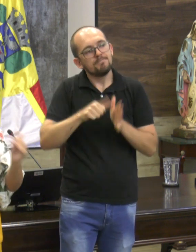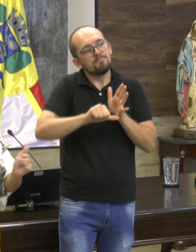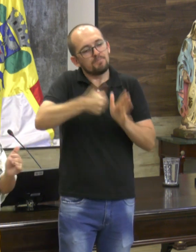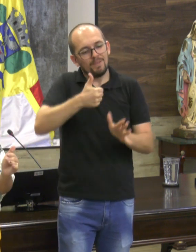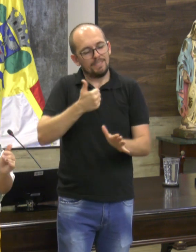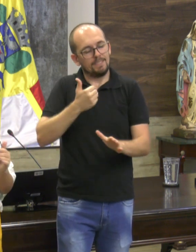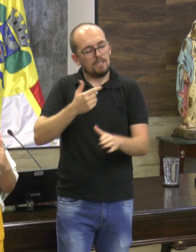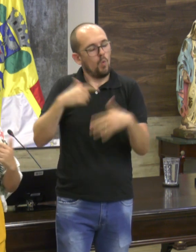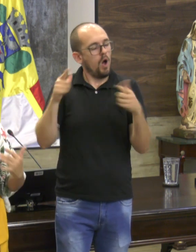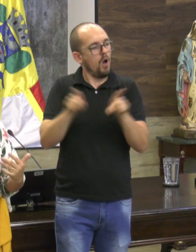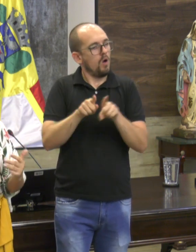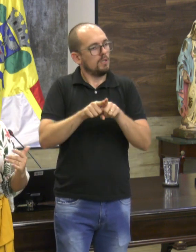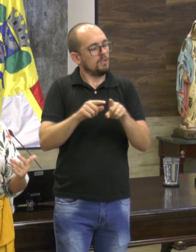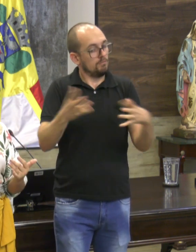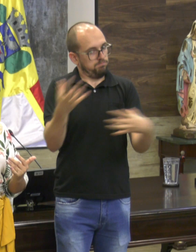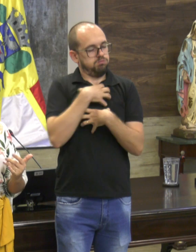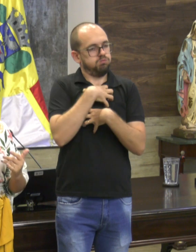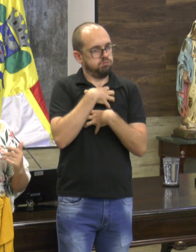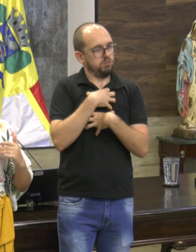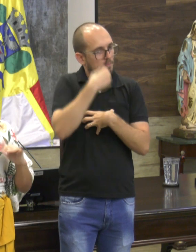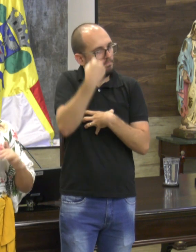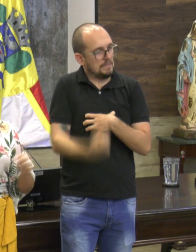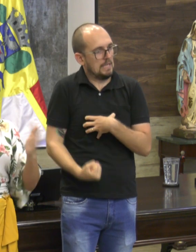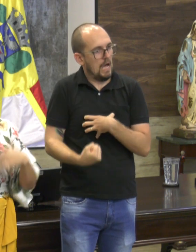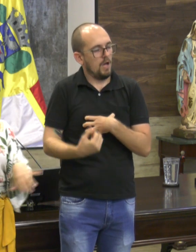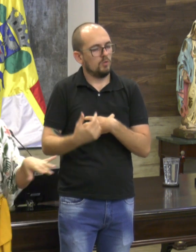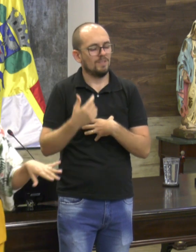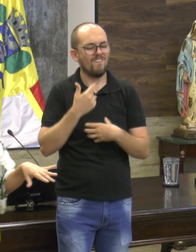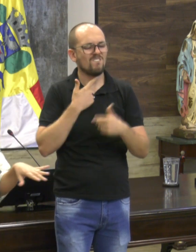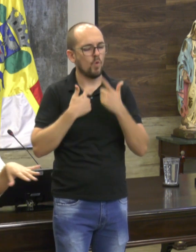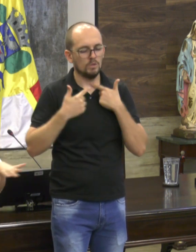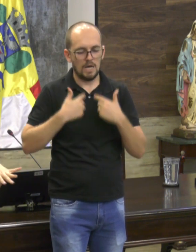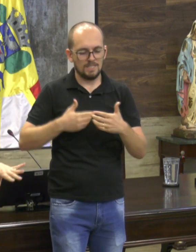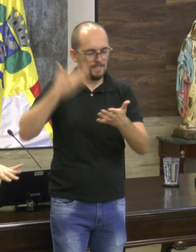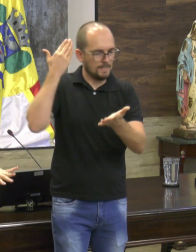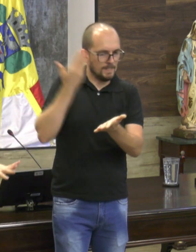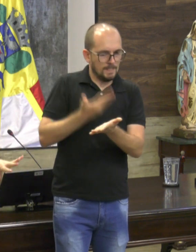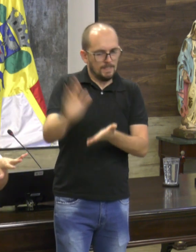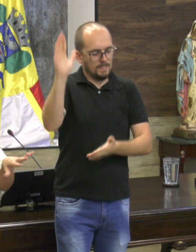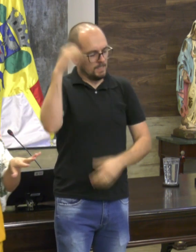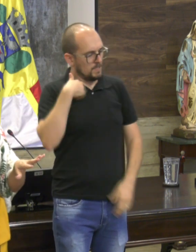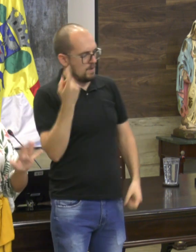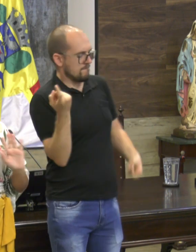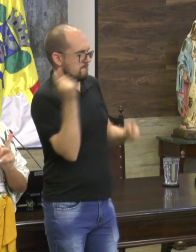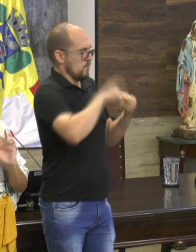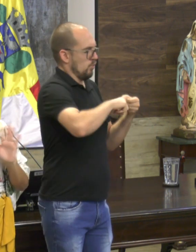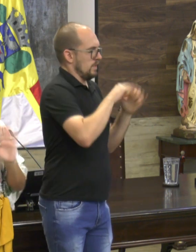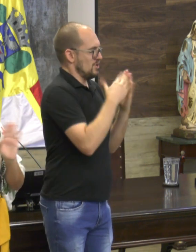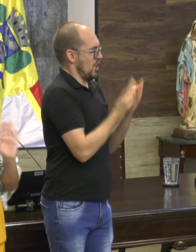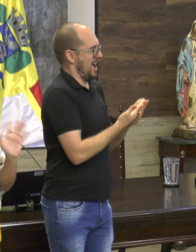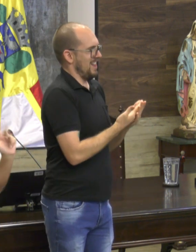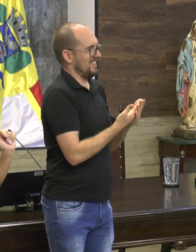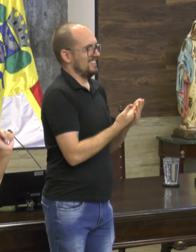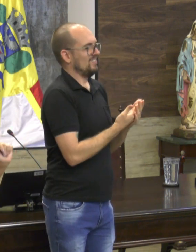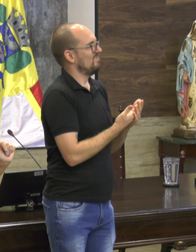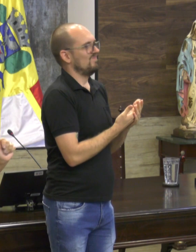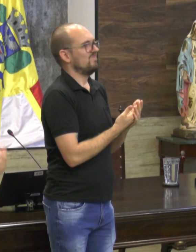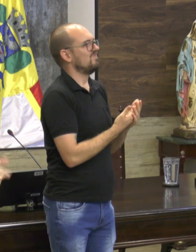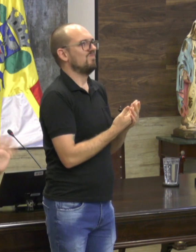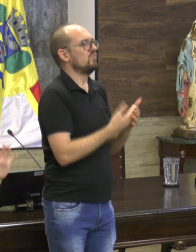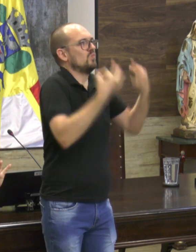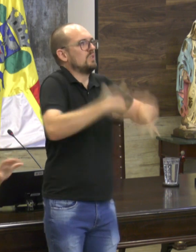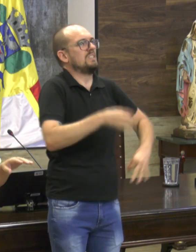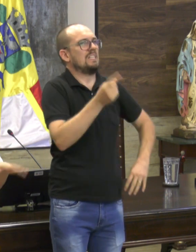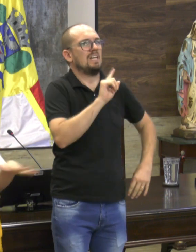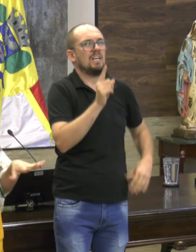a primeira impressão que eu tive. Vontade de voltar na escola no 3º dia? Não dava muita vontade, porque